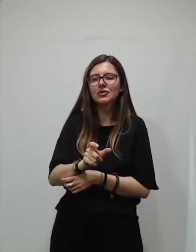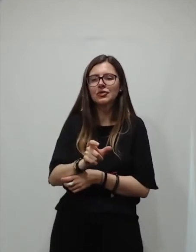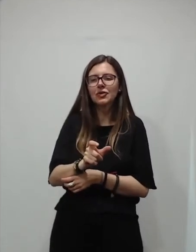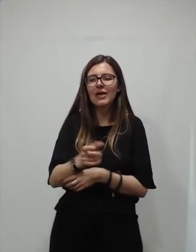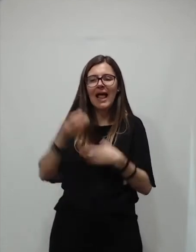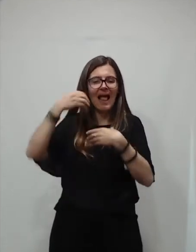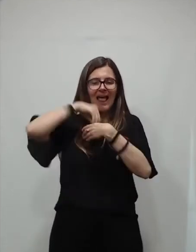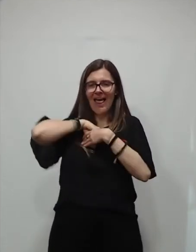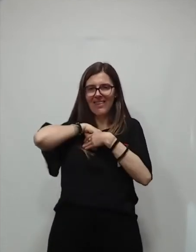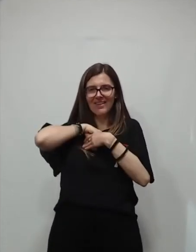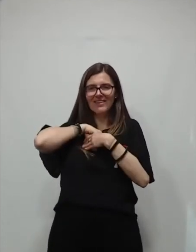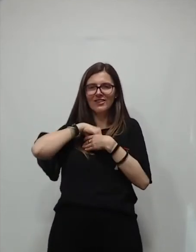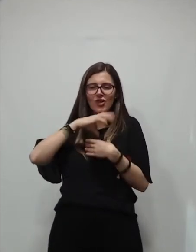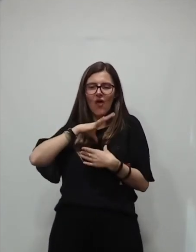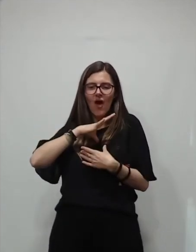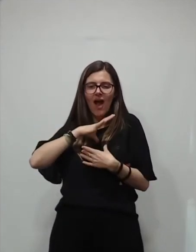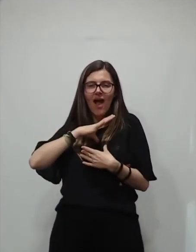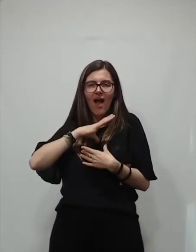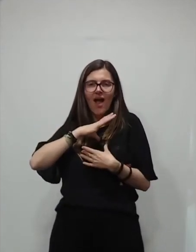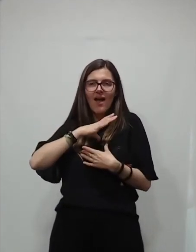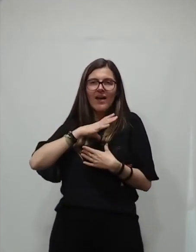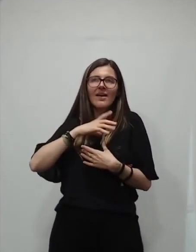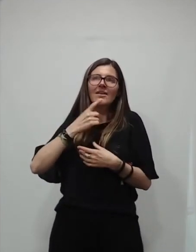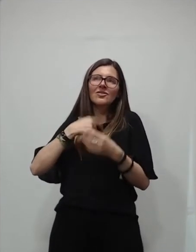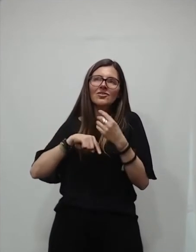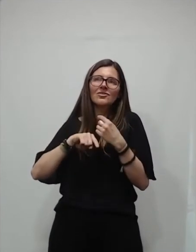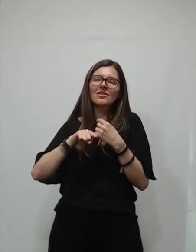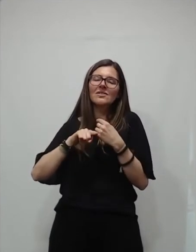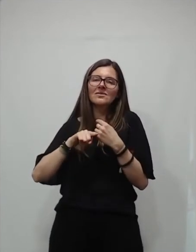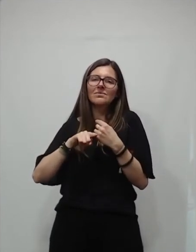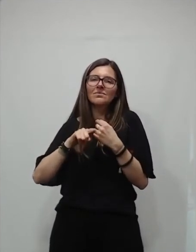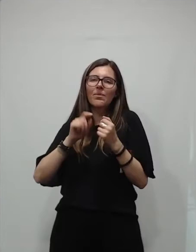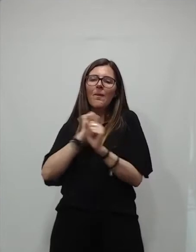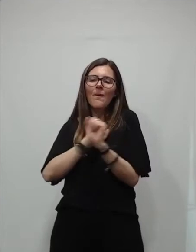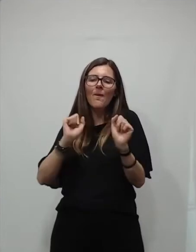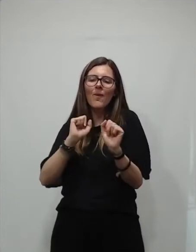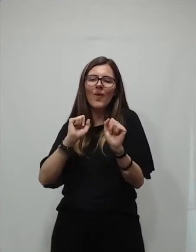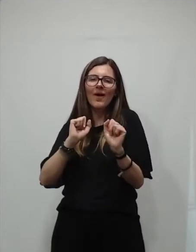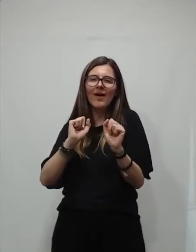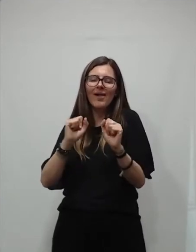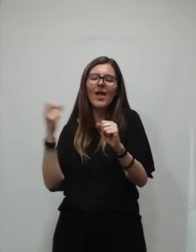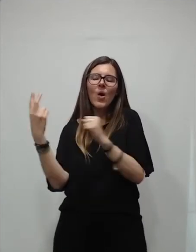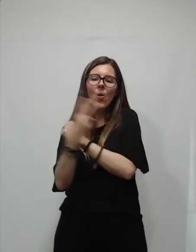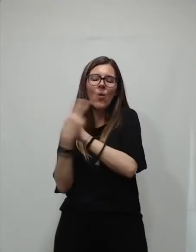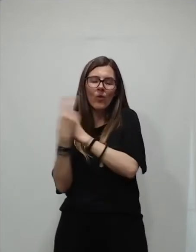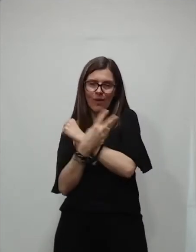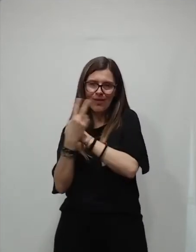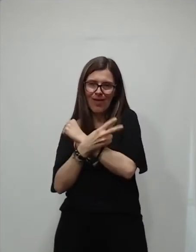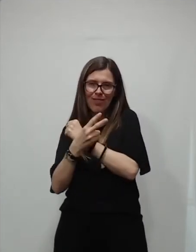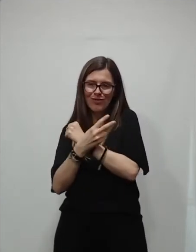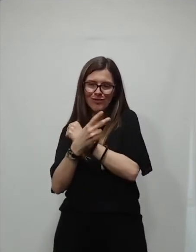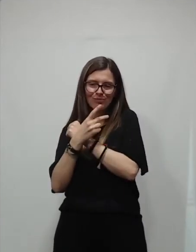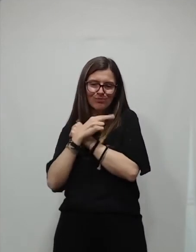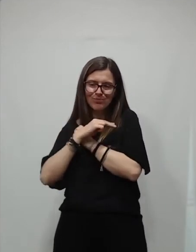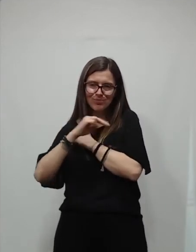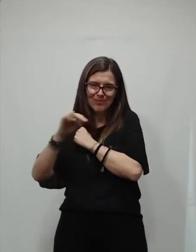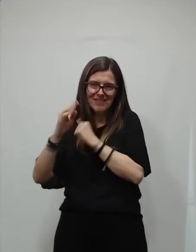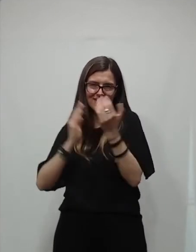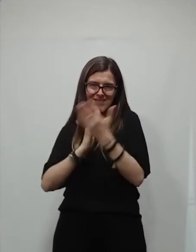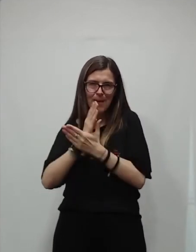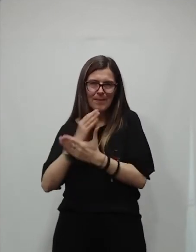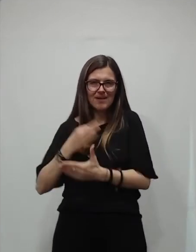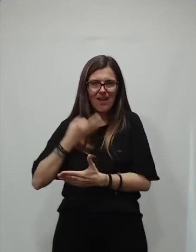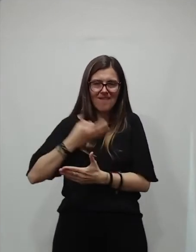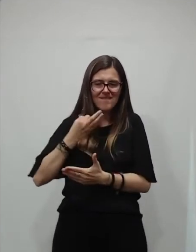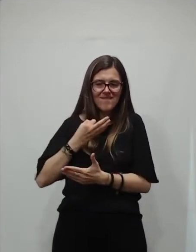Entonces, esa persona podría perfectamente tener una medida de seguridad curativa eternamente. No lo explicamos del todo bien, pero en